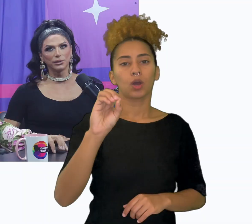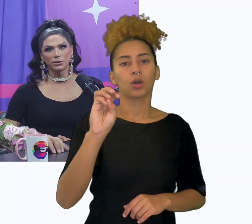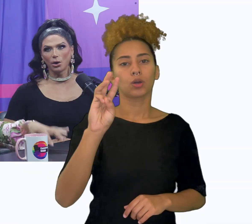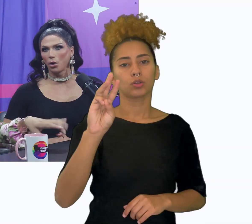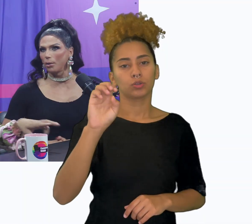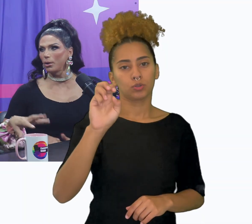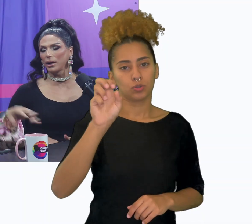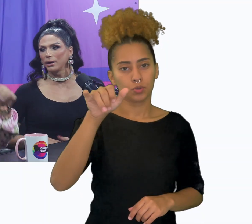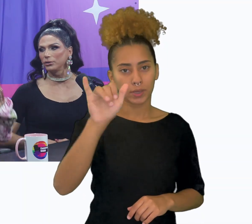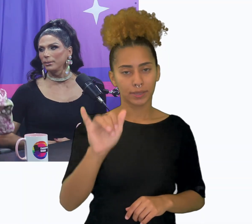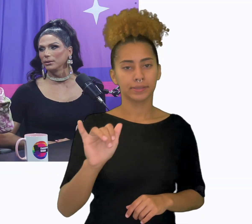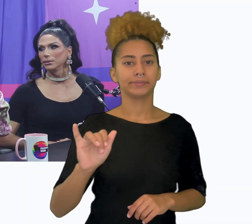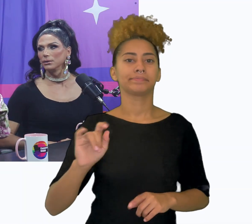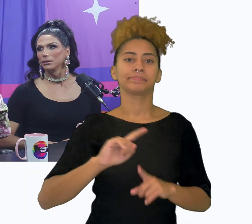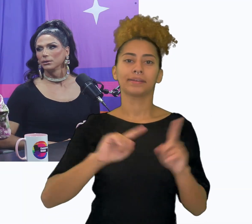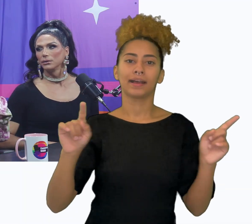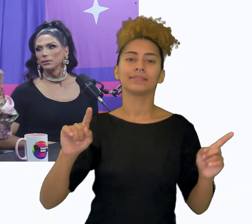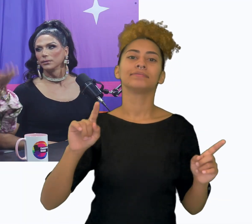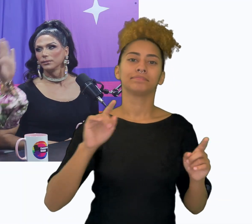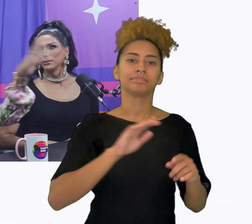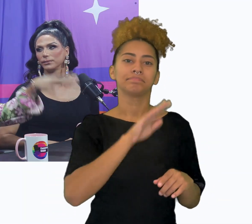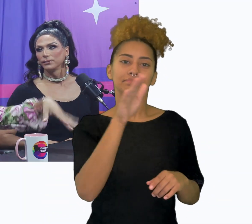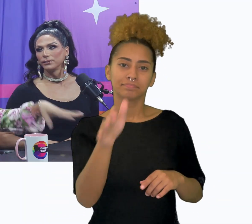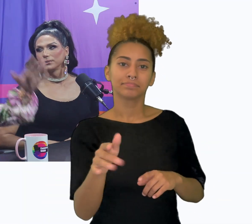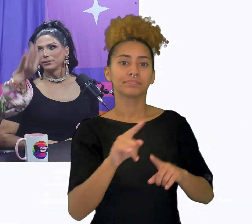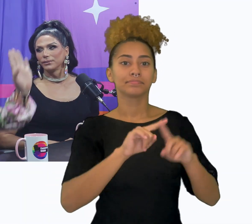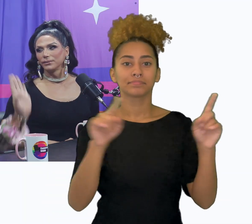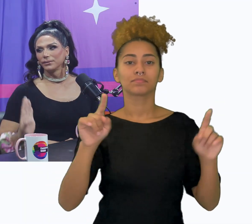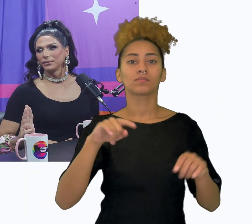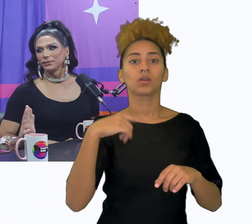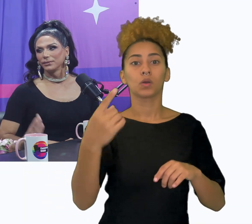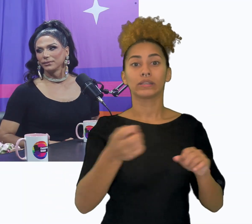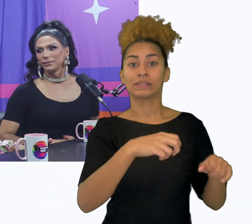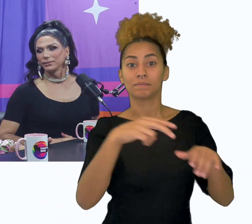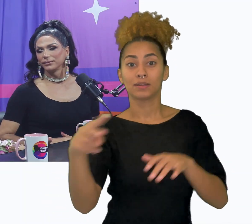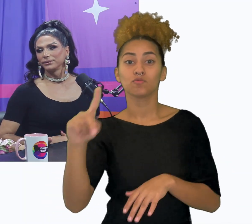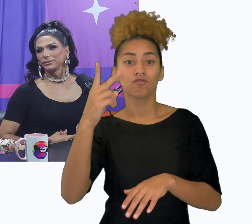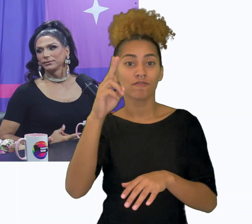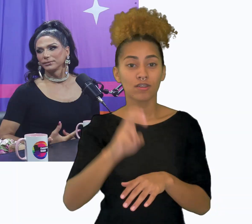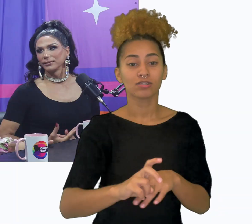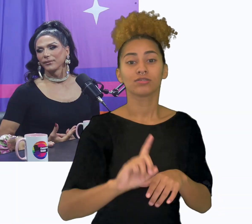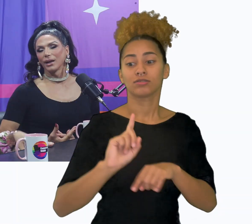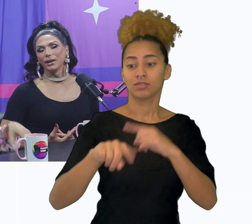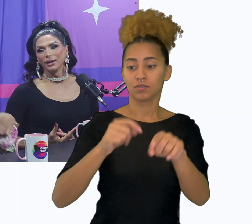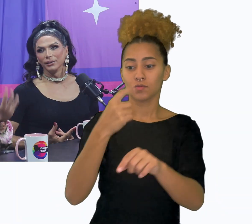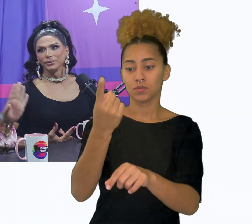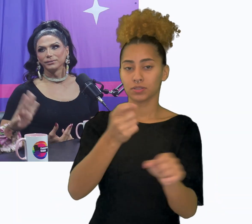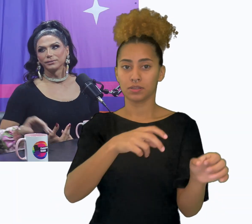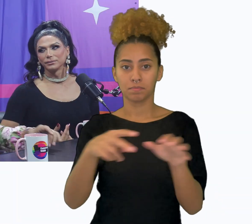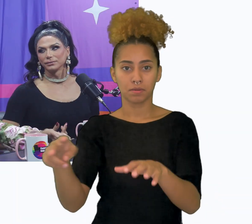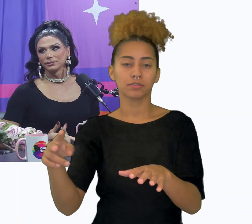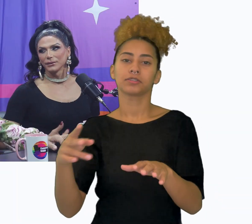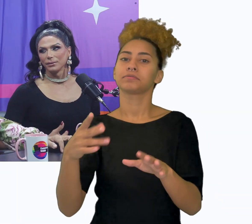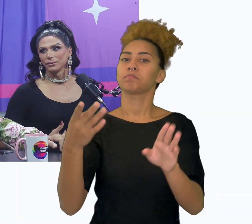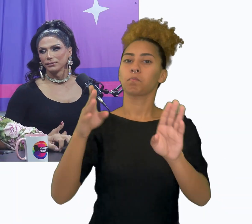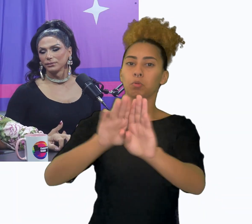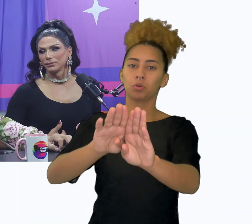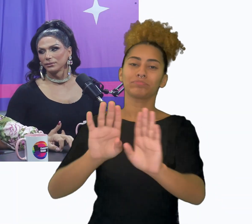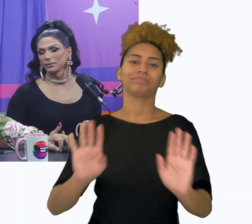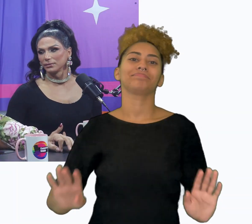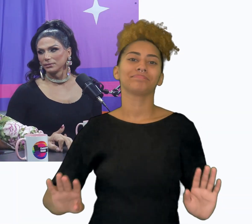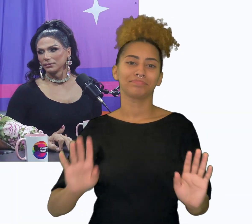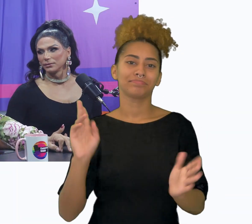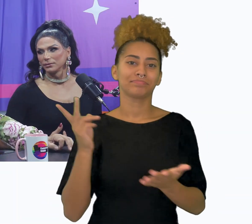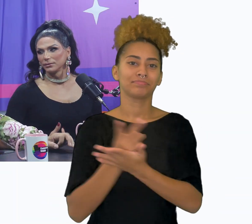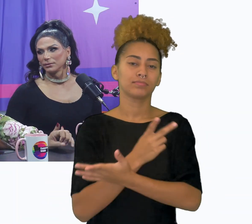exatamente. da Ópera. Só como cliente mesmo. Mas assim, fui na outra semana ela fechou. Né? Quando eu fiquei de maior. E tinha